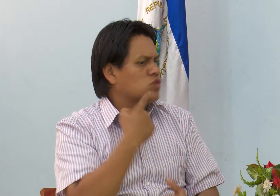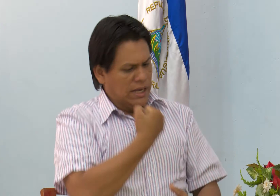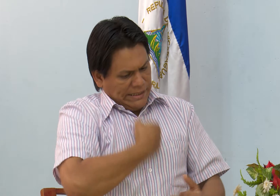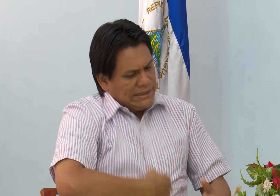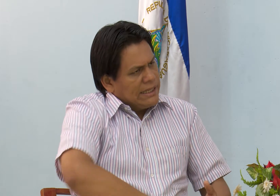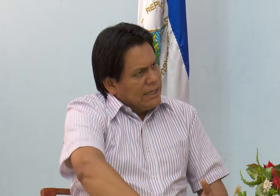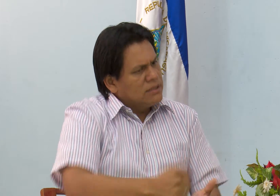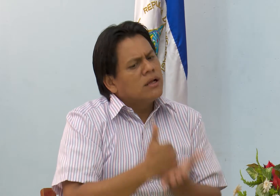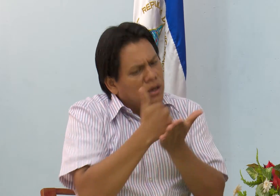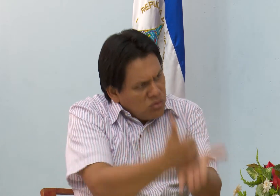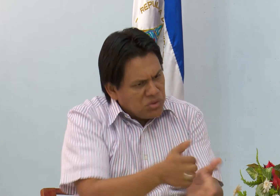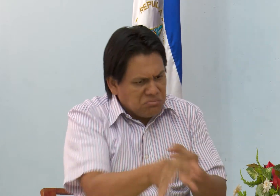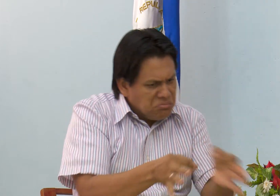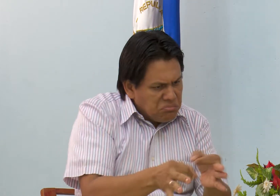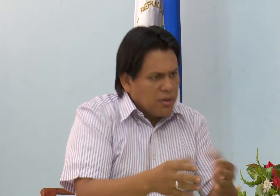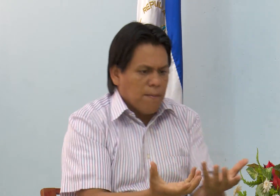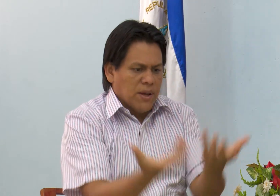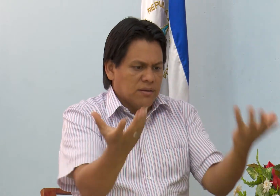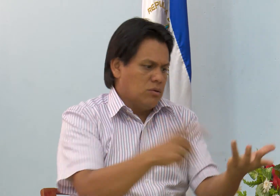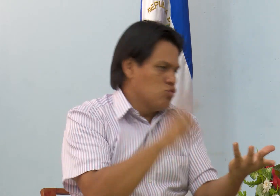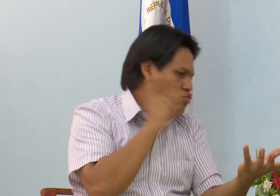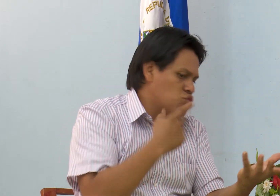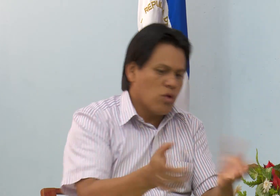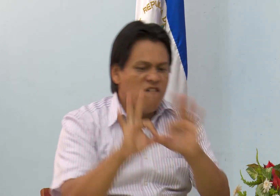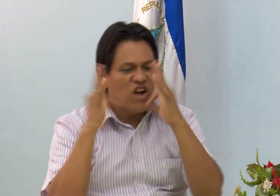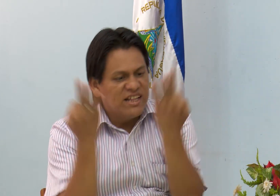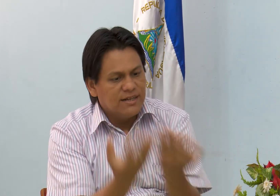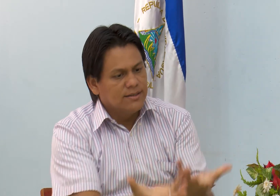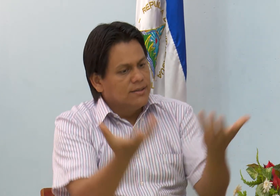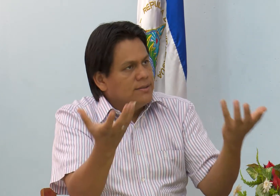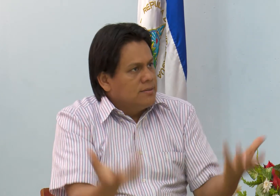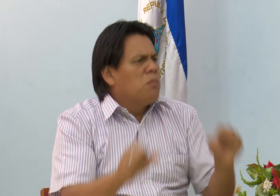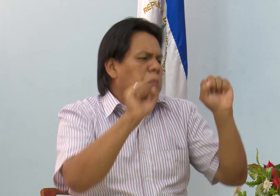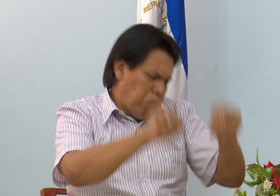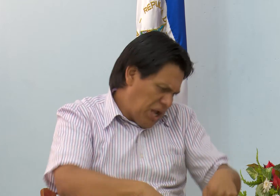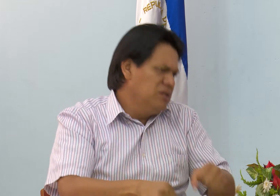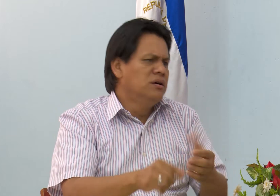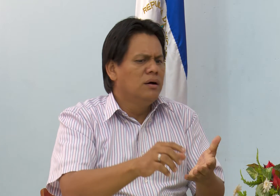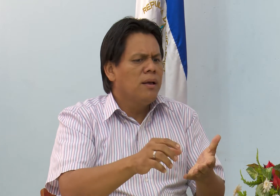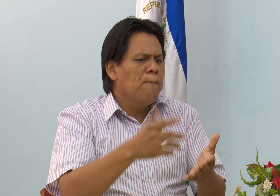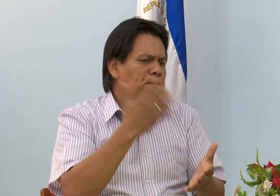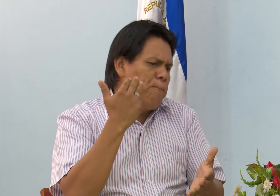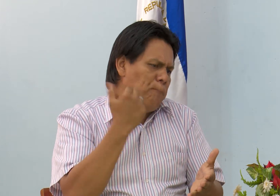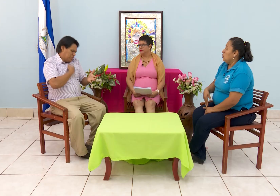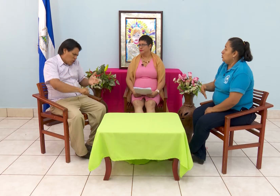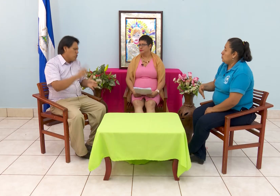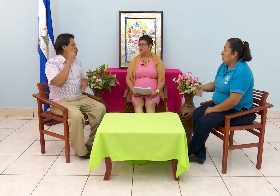a dar capacitaciones en lenguaje de señas y me permite, mi familia me da el apoyo dándome no solamente